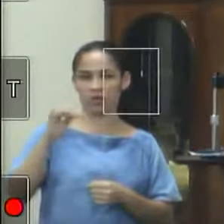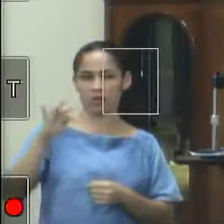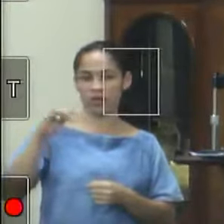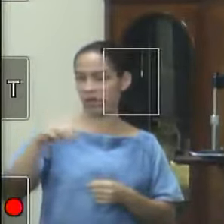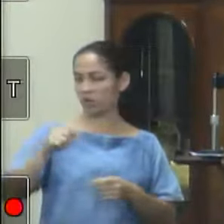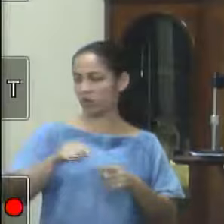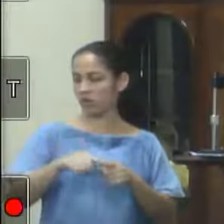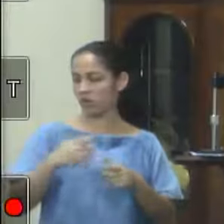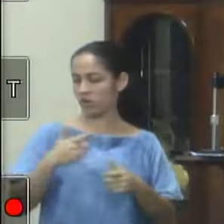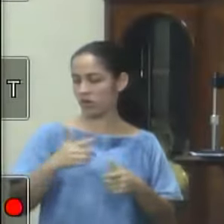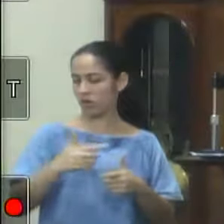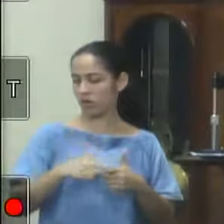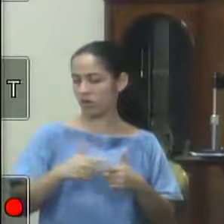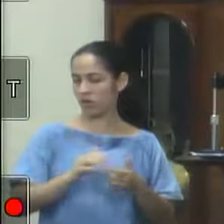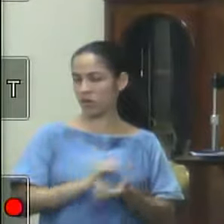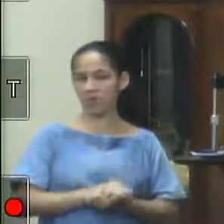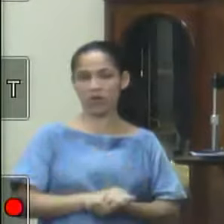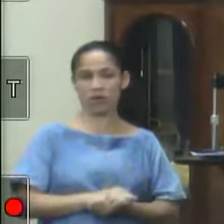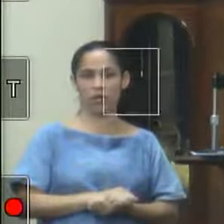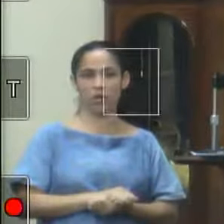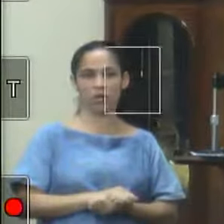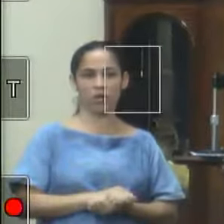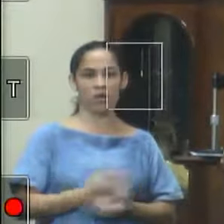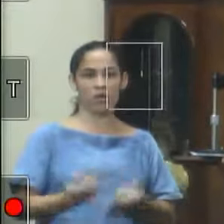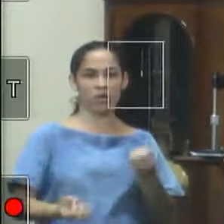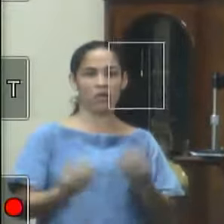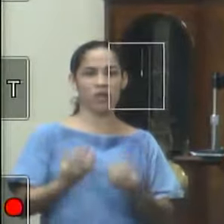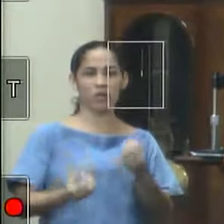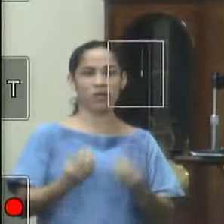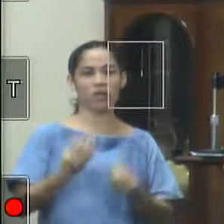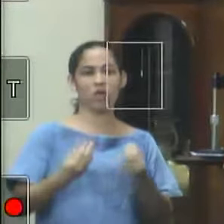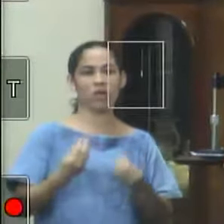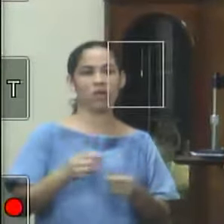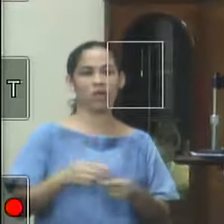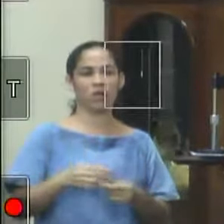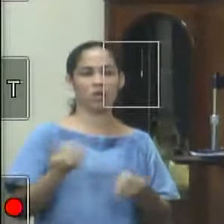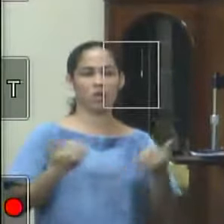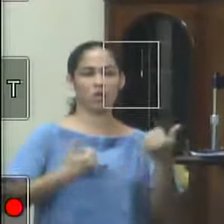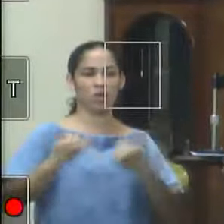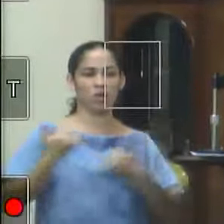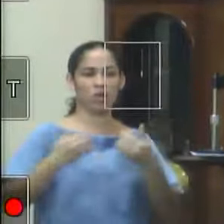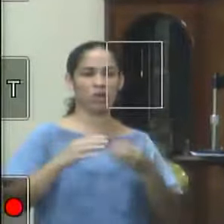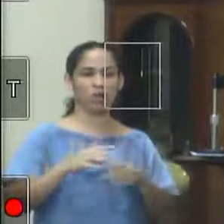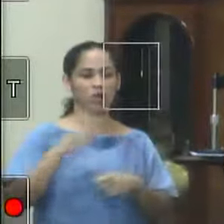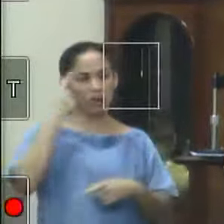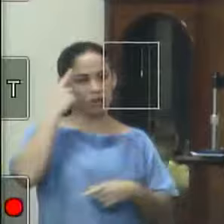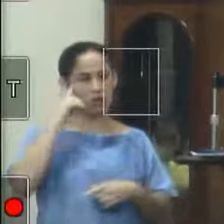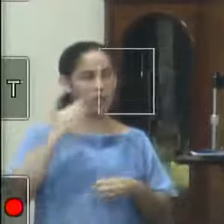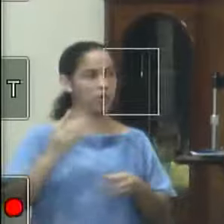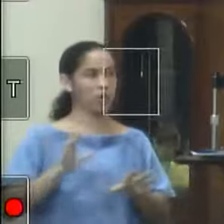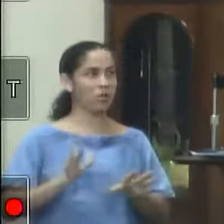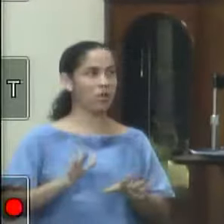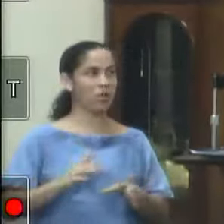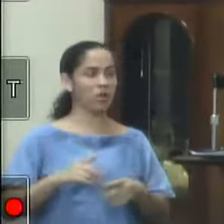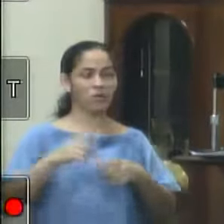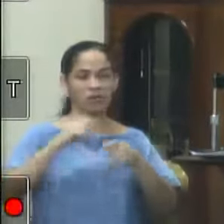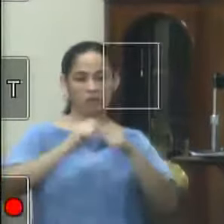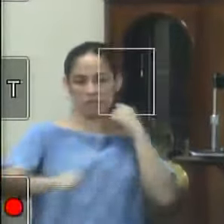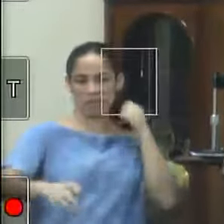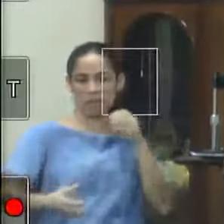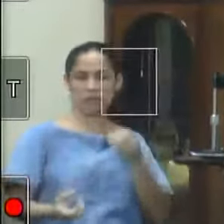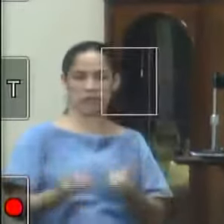para não ter tanto problema com aquele chão lá. E o fogo, como eu venho falando, não sei quem, mas é fogo